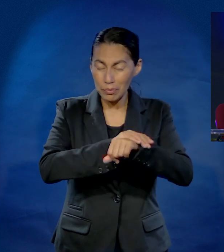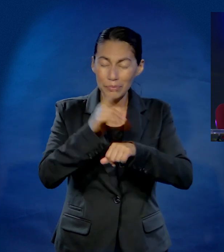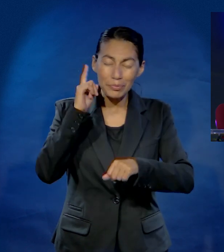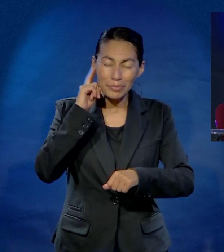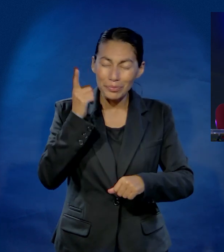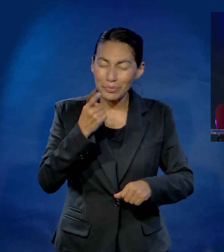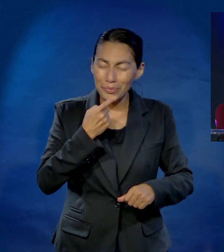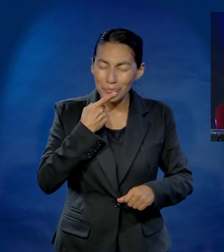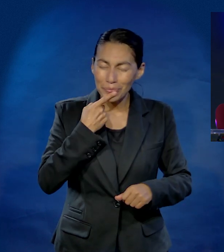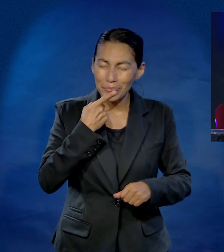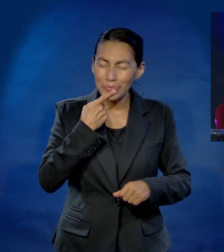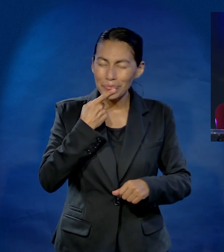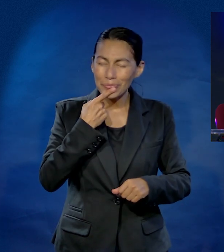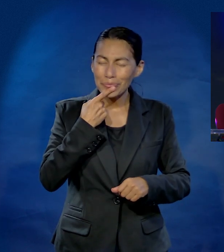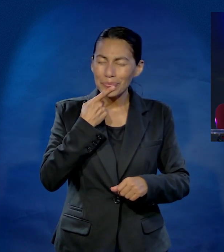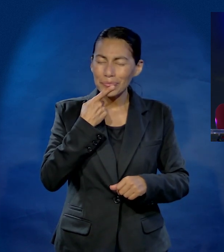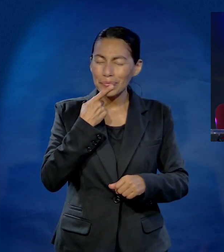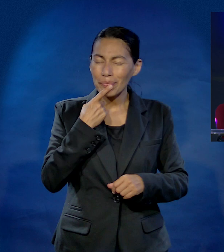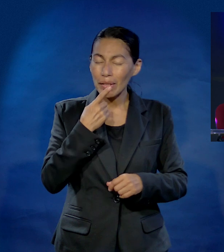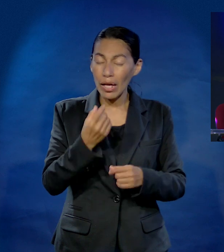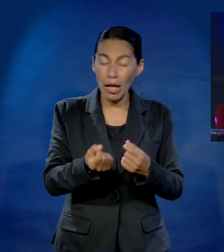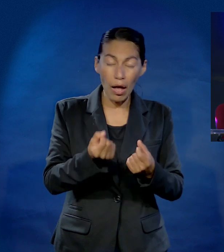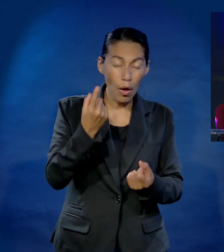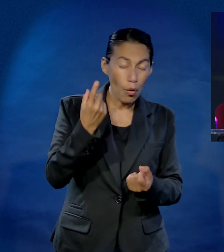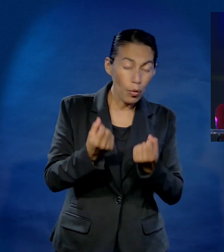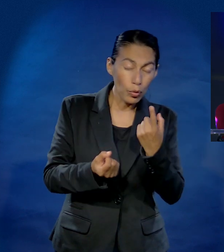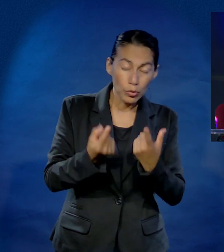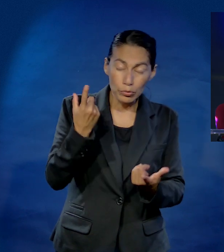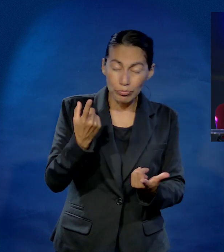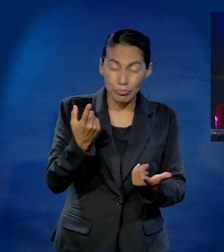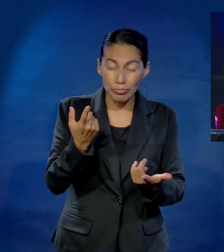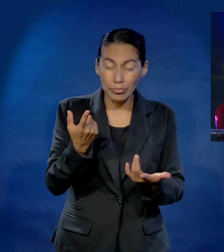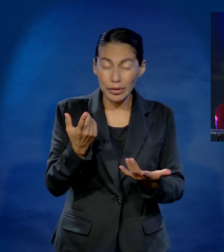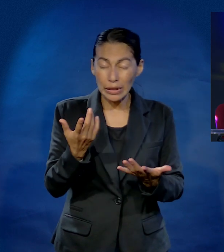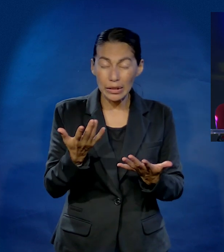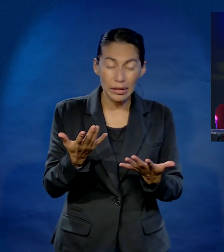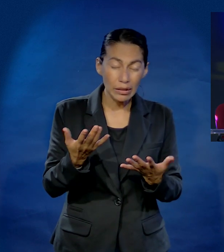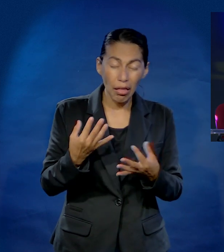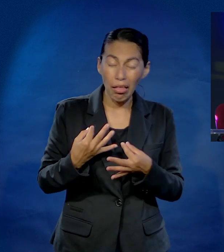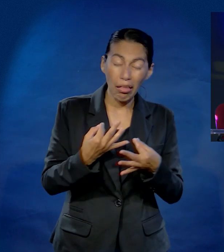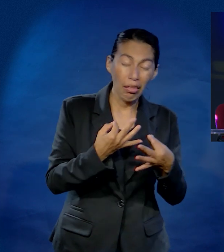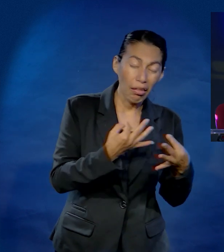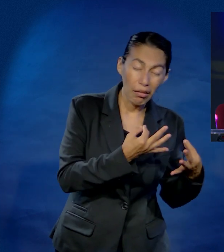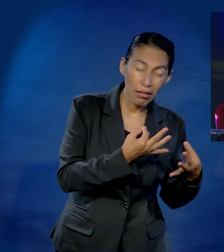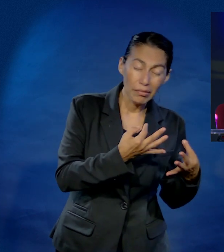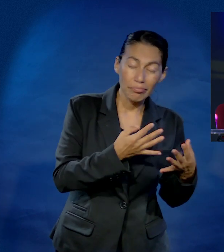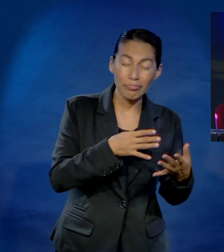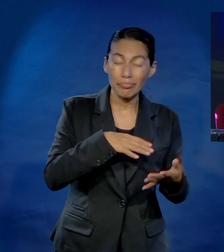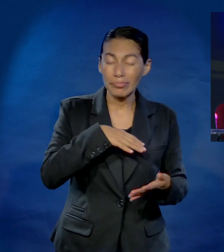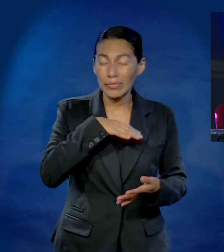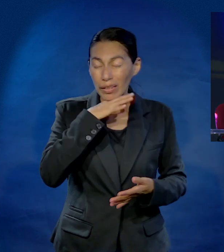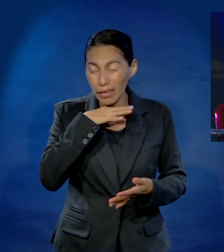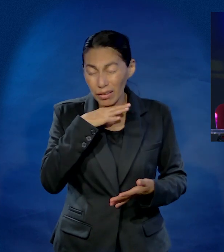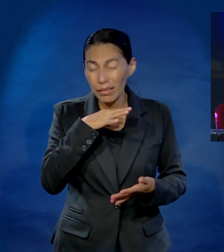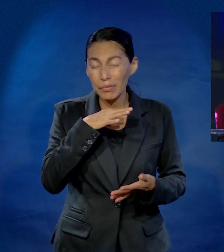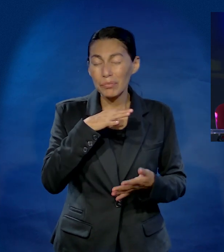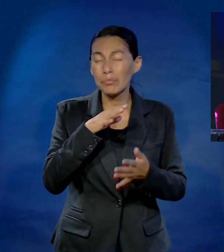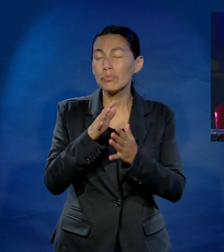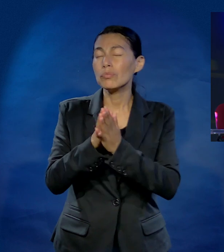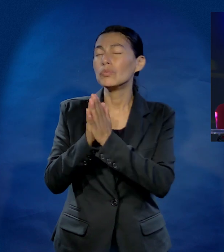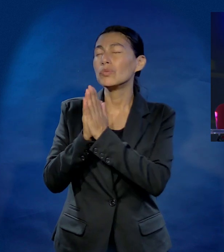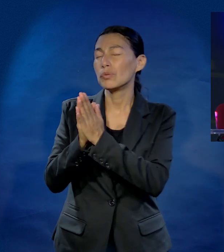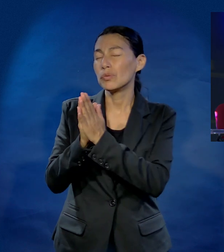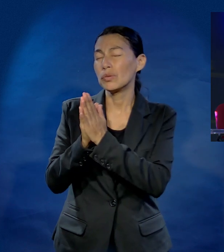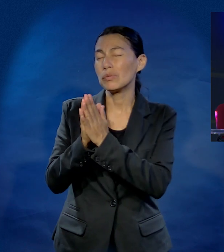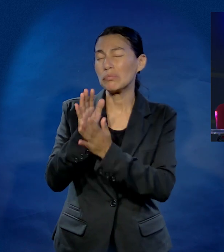de hermanos y amigos sordos, es posible que existan distracciones. No permitas, por favor, que